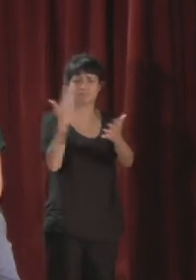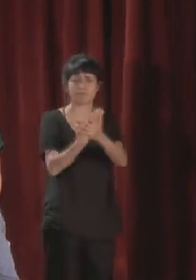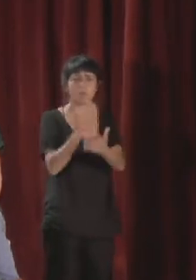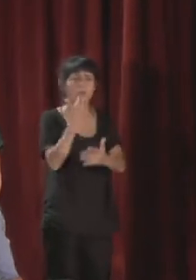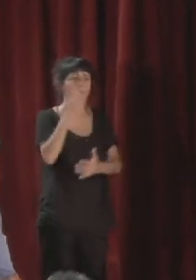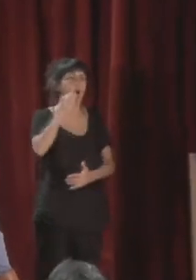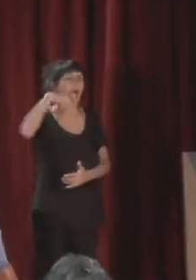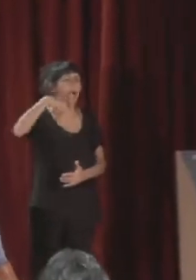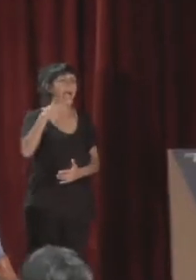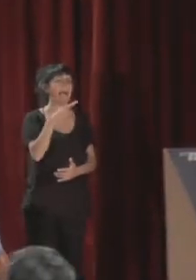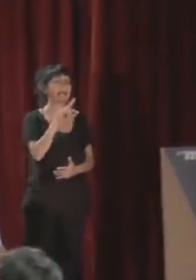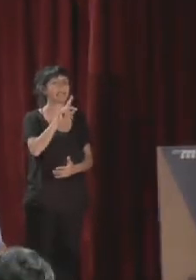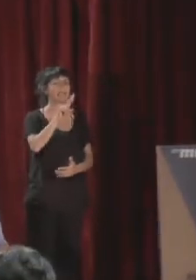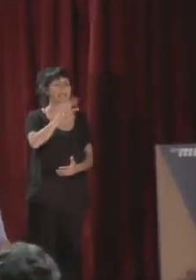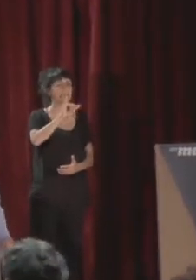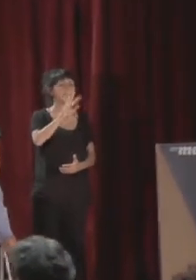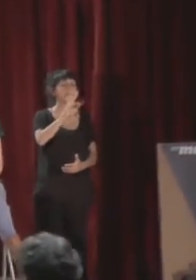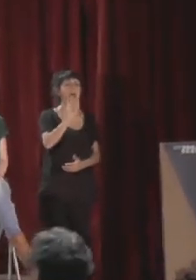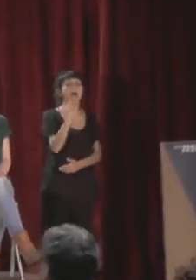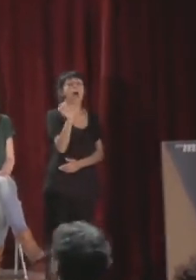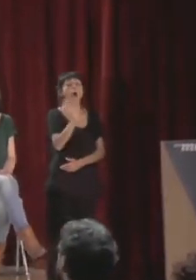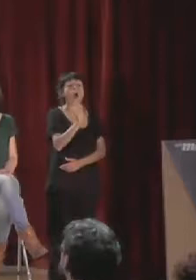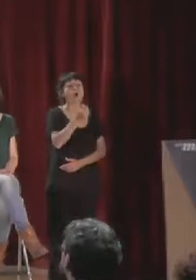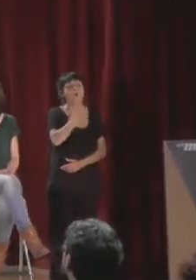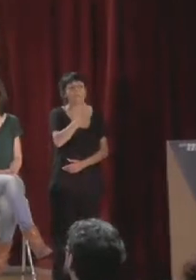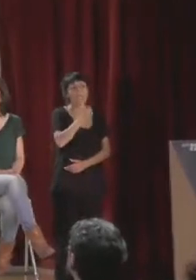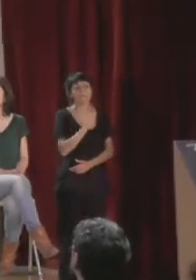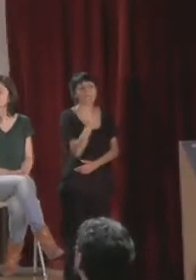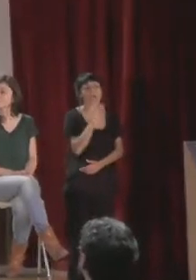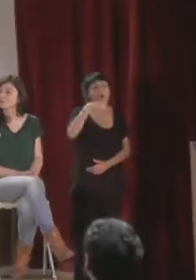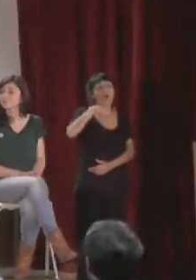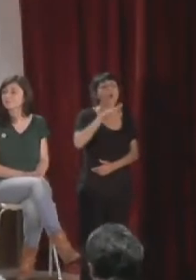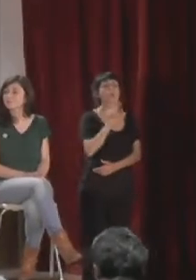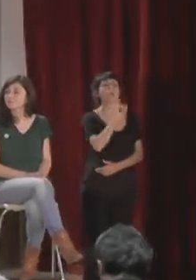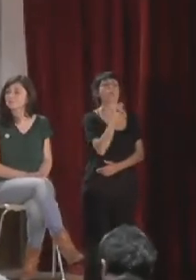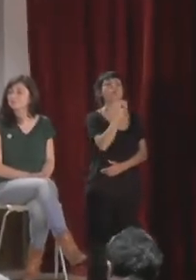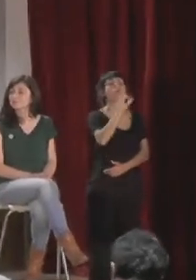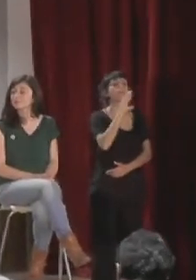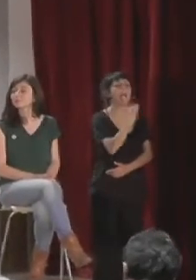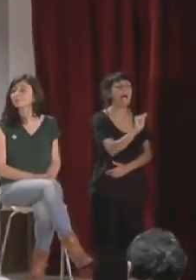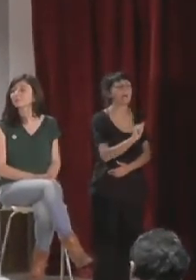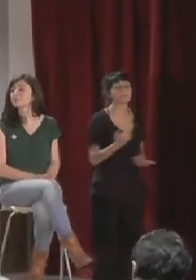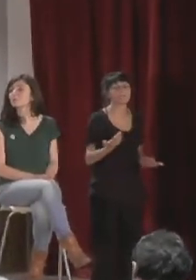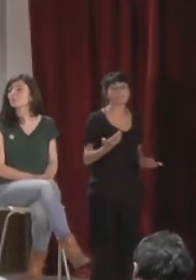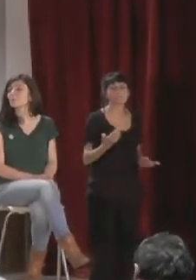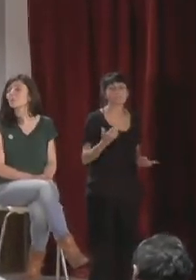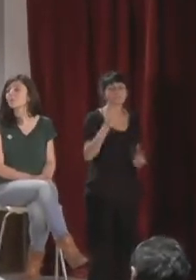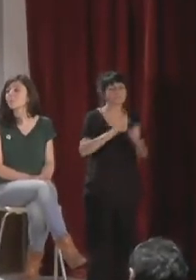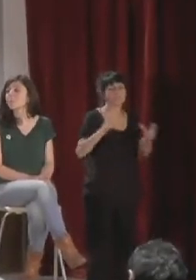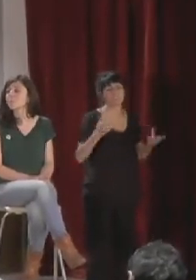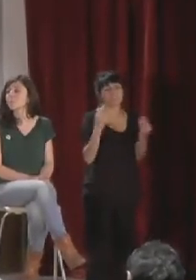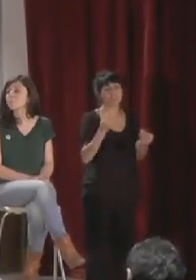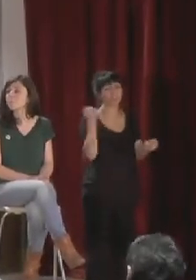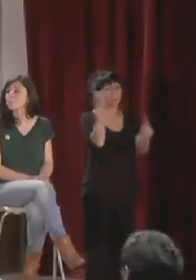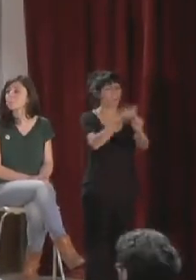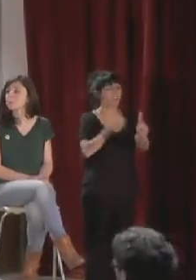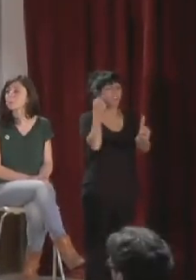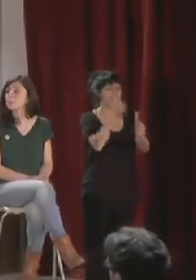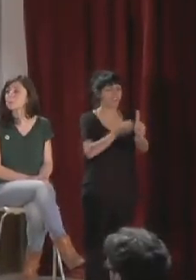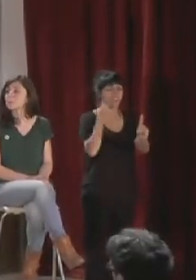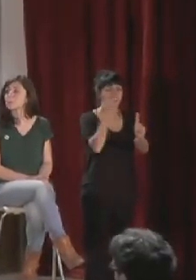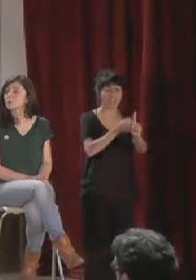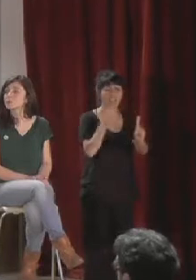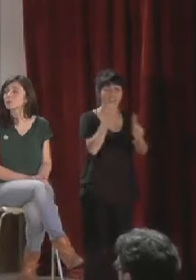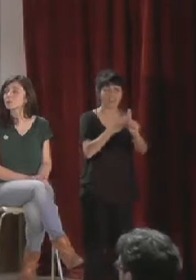Manuel Beiras, como Dilma Rousseff, como Pepe Mujica, como Cristina Kirchner, entre tantas outras. Xente